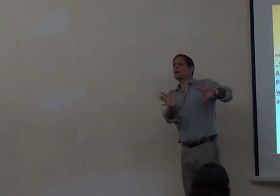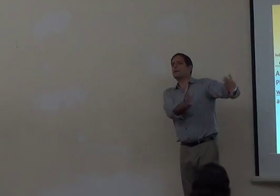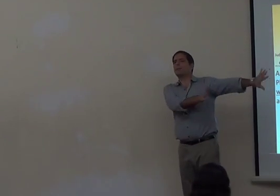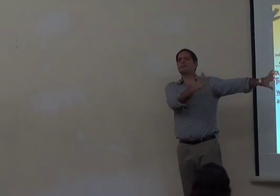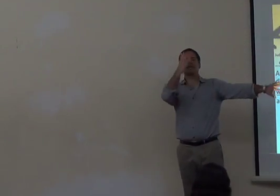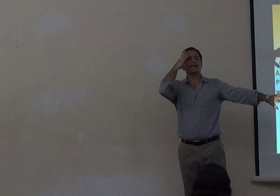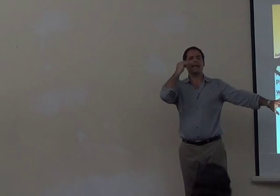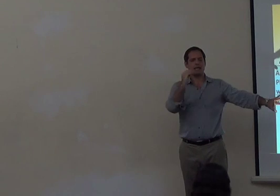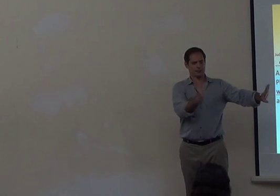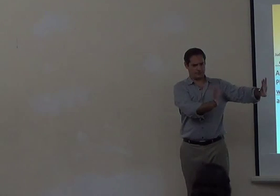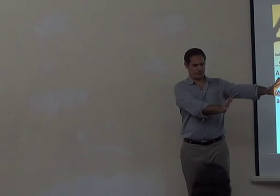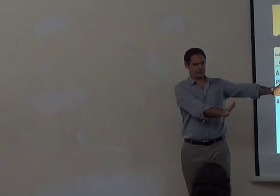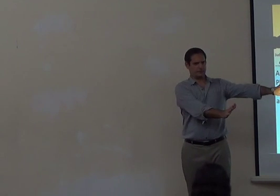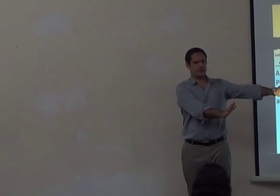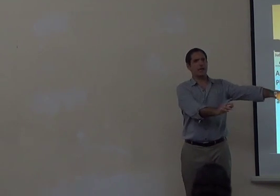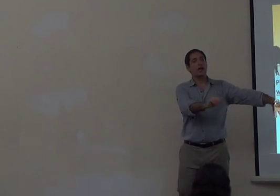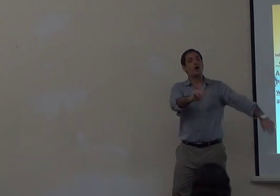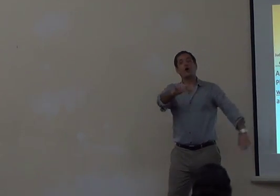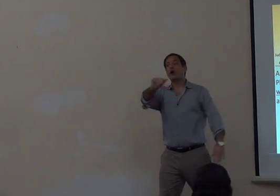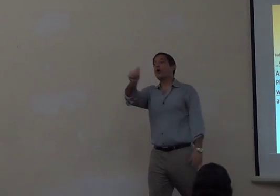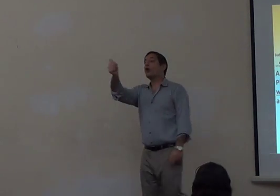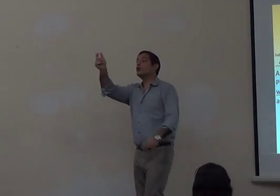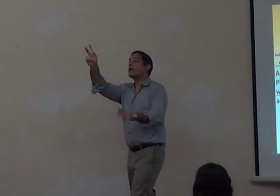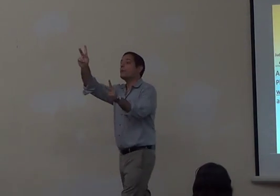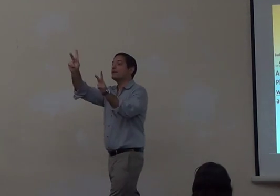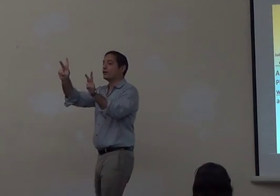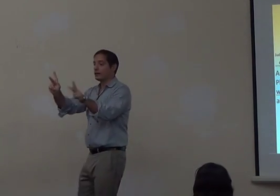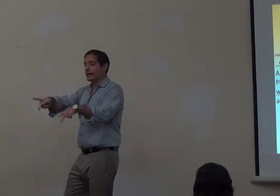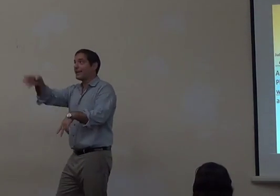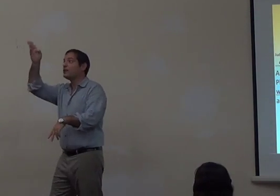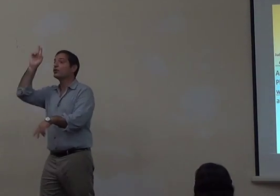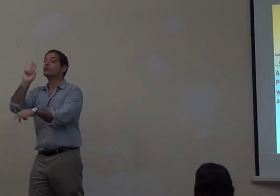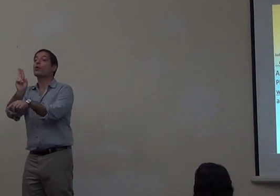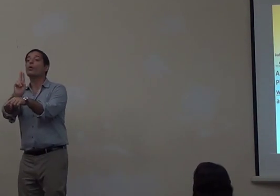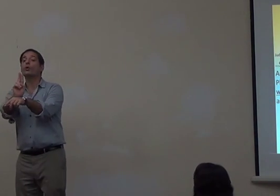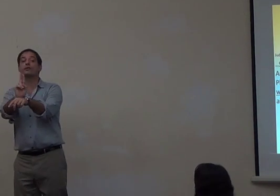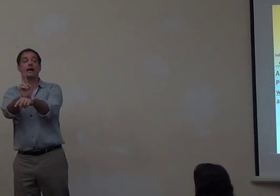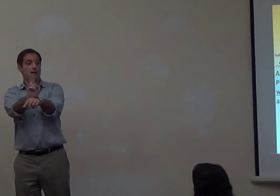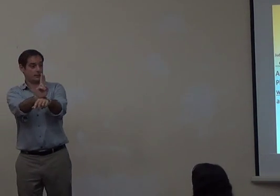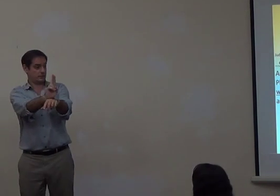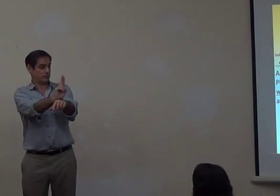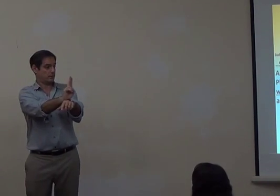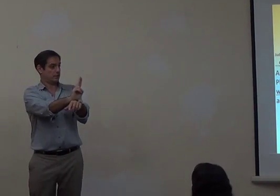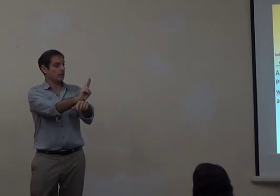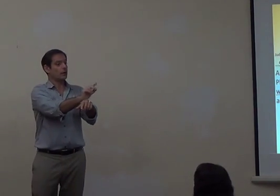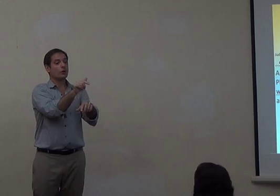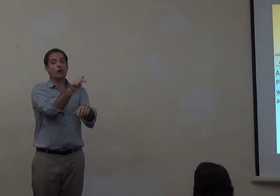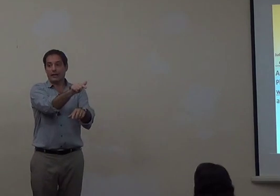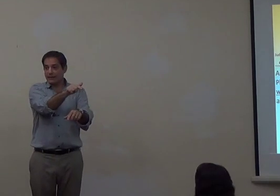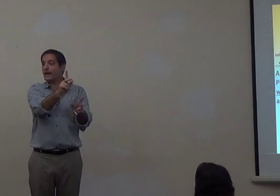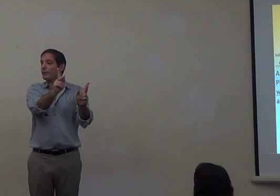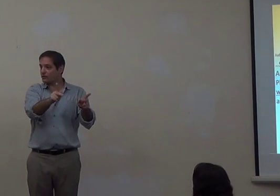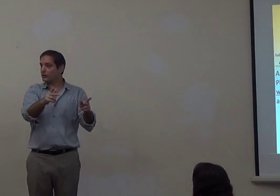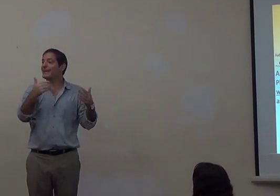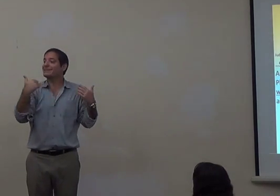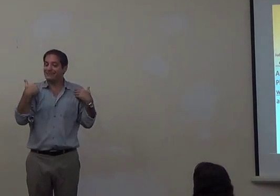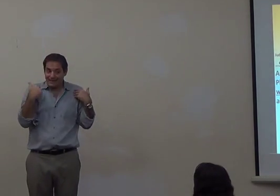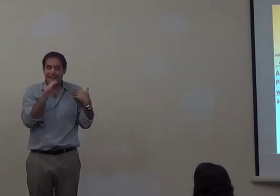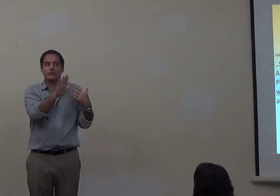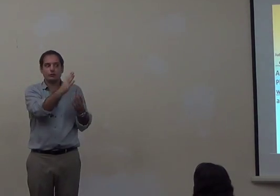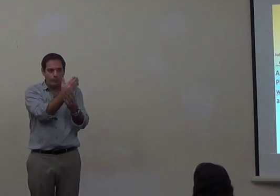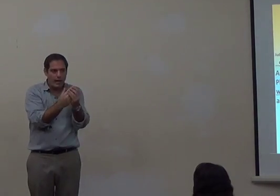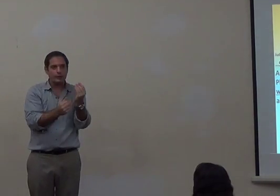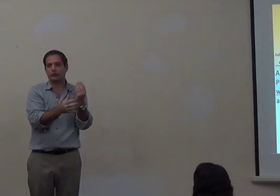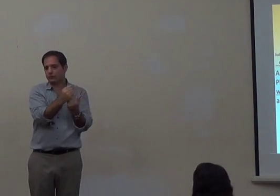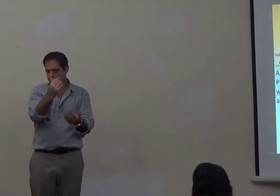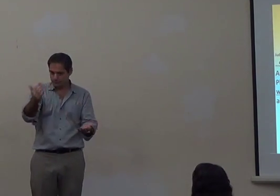Ya, Moisés queda ahí. Otra persona que Dios usa lo que esa persona